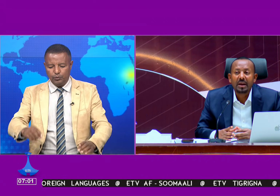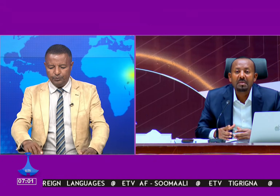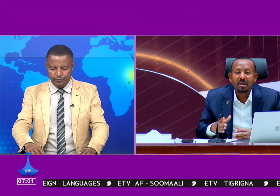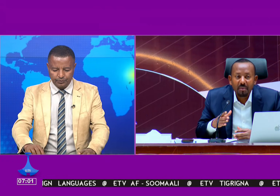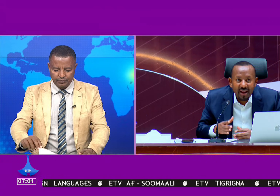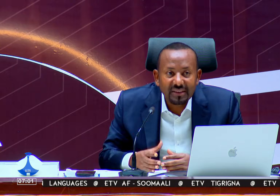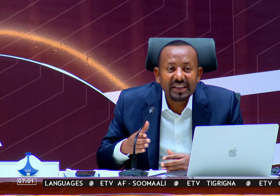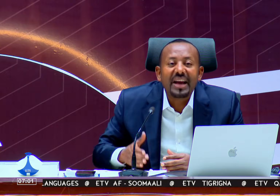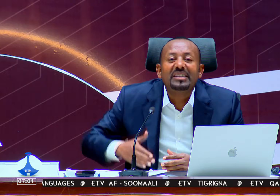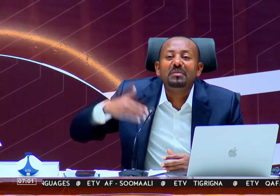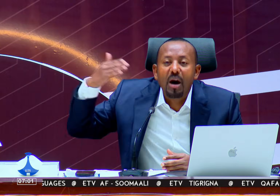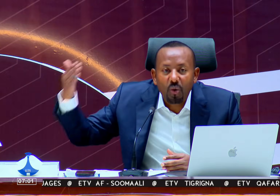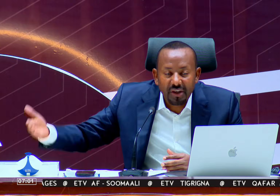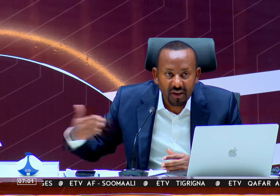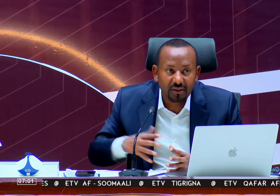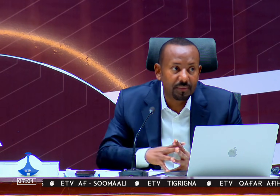ሚኒስትሩ።